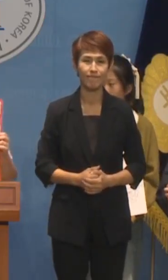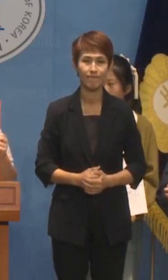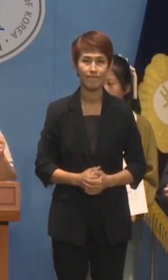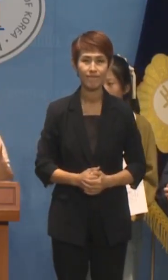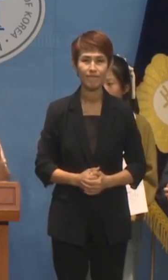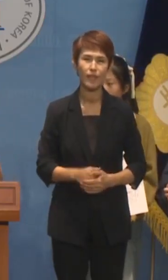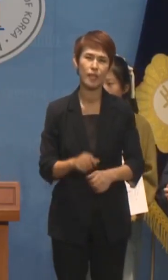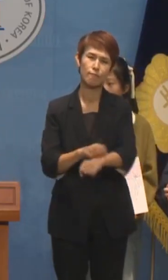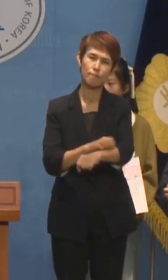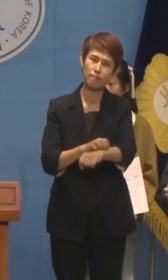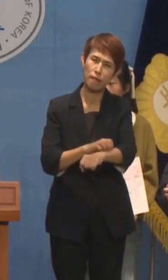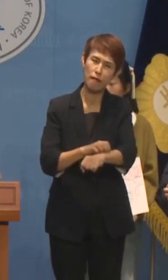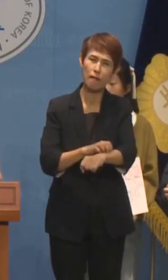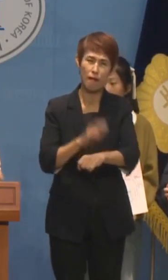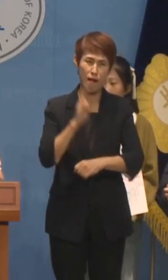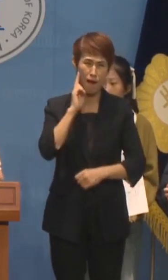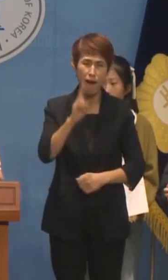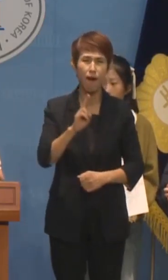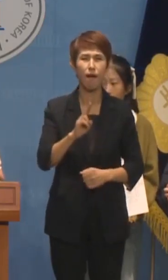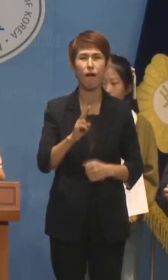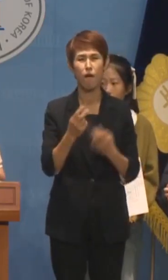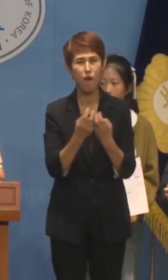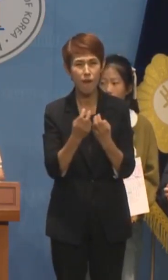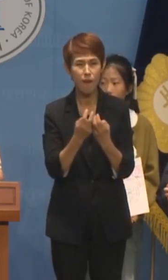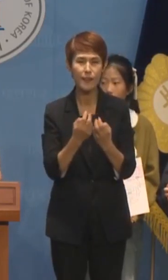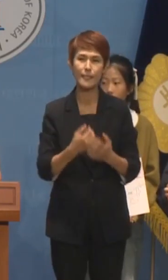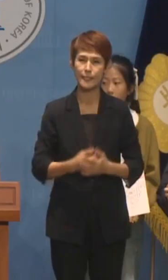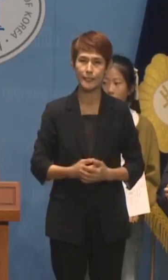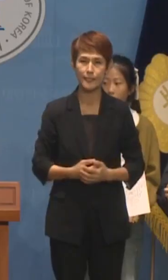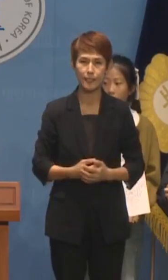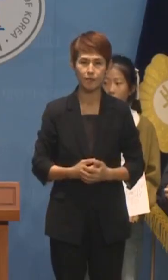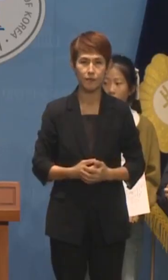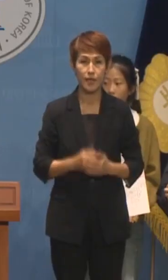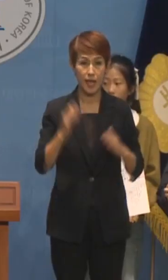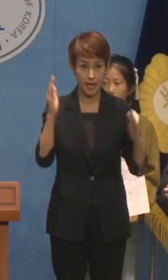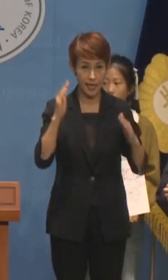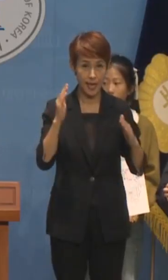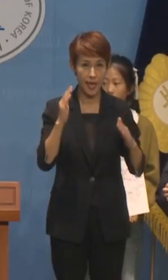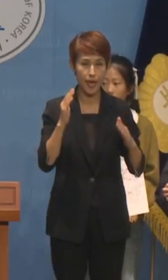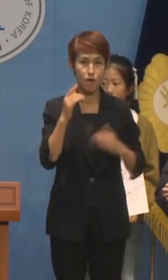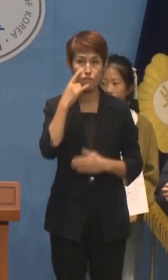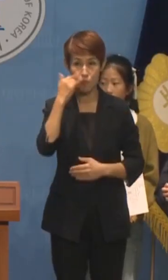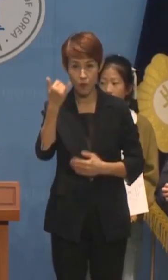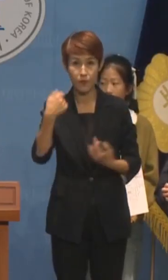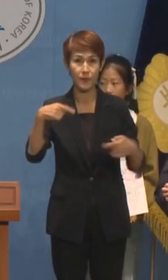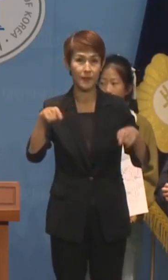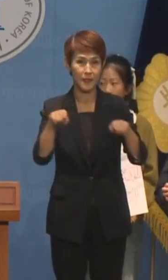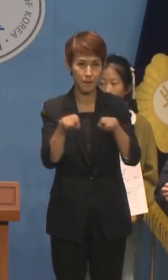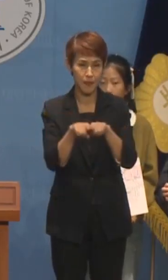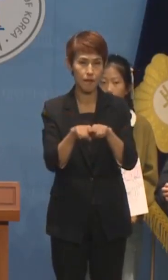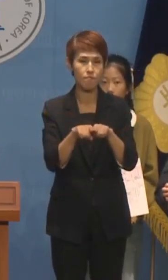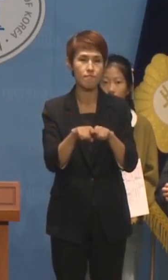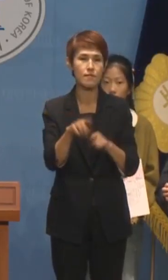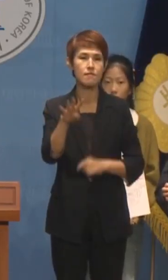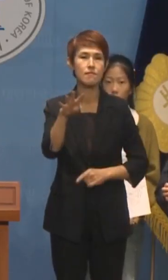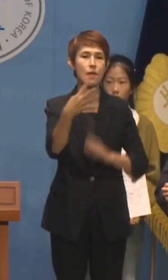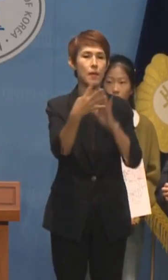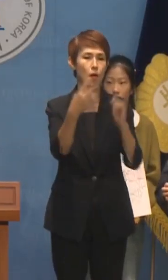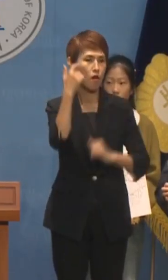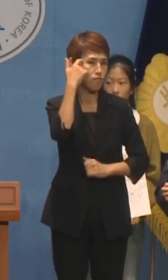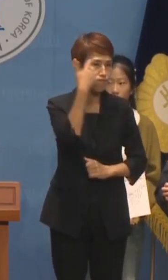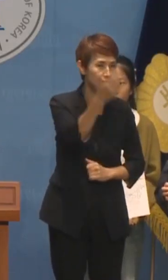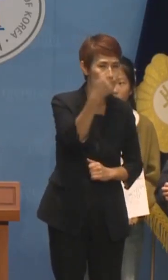이런 불편이 어느 정도인지 알기 위해 여러 학교 학생들, 부모님들과 함께 400여 명에게